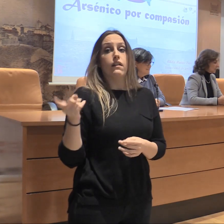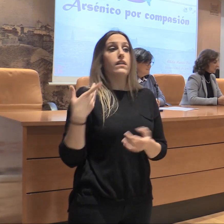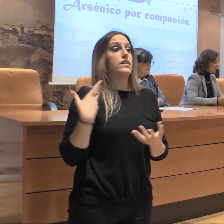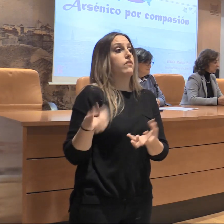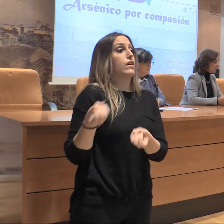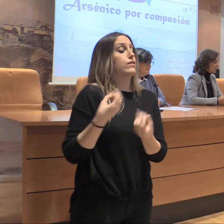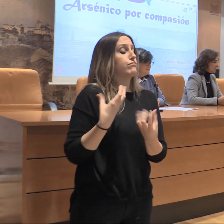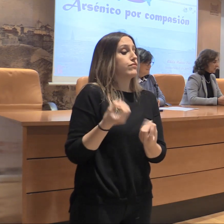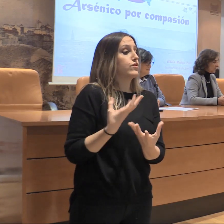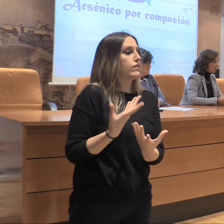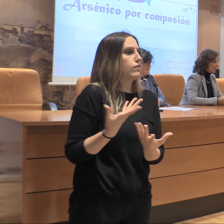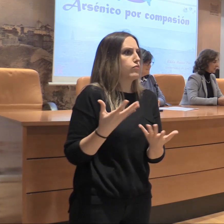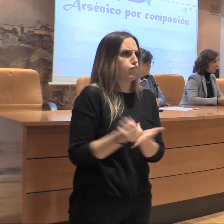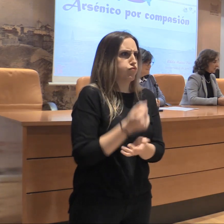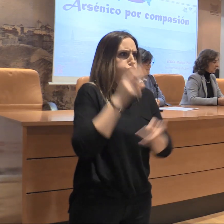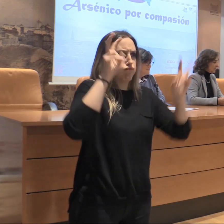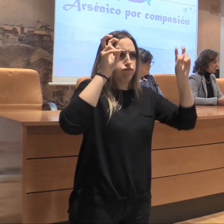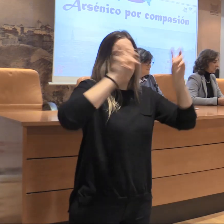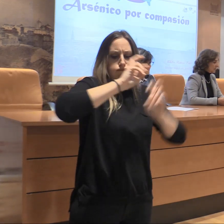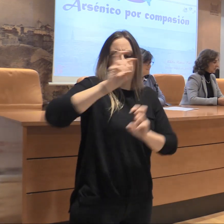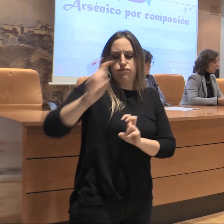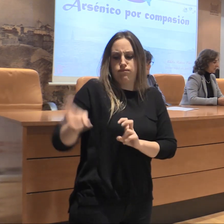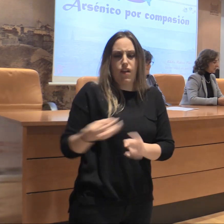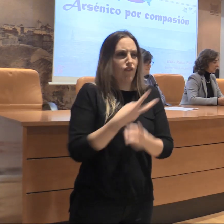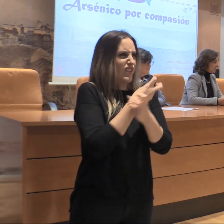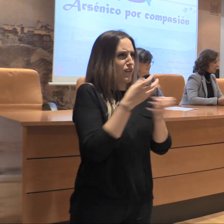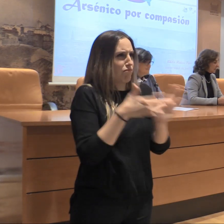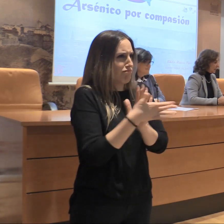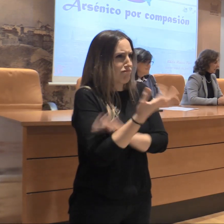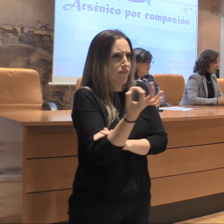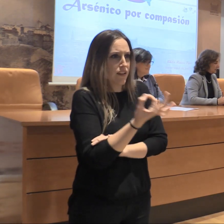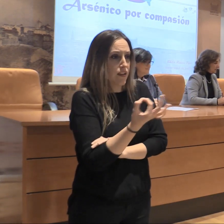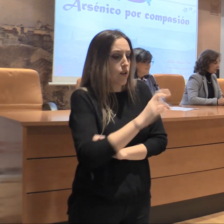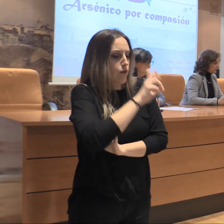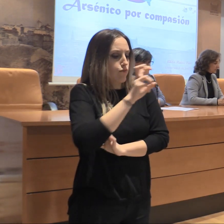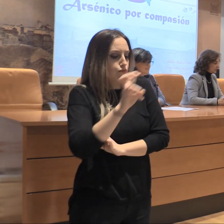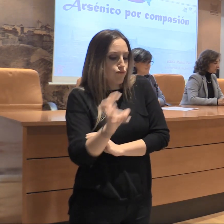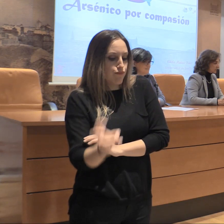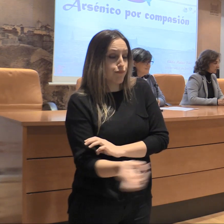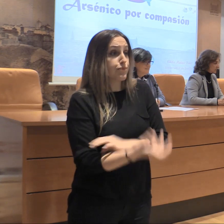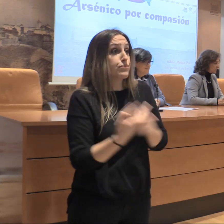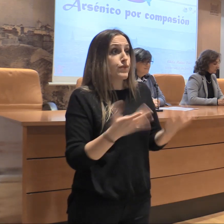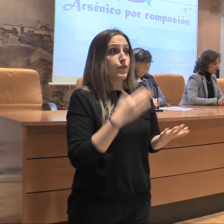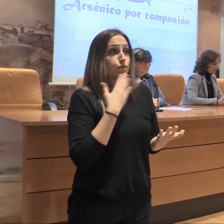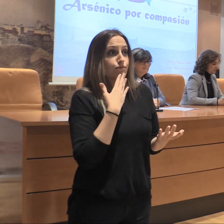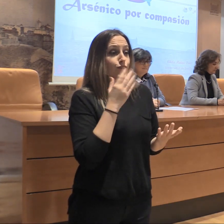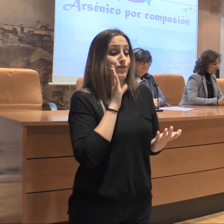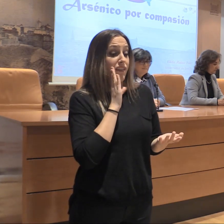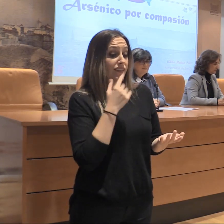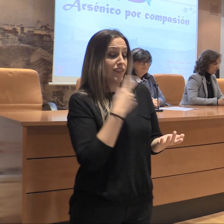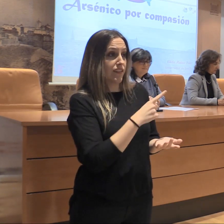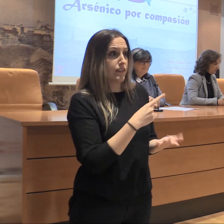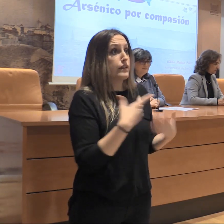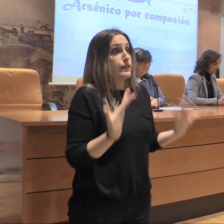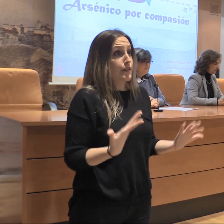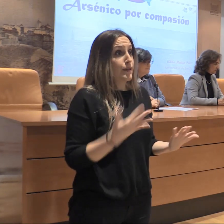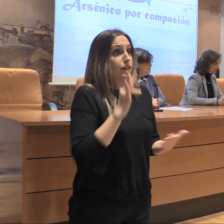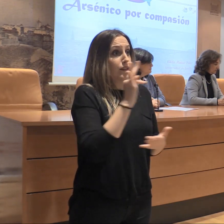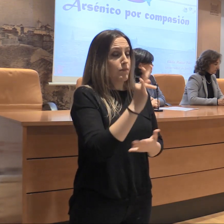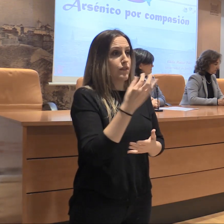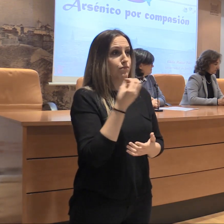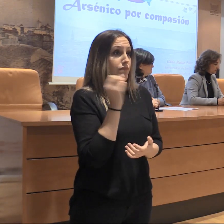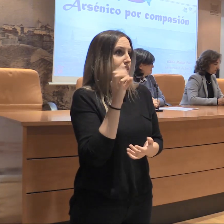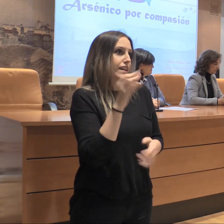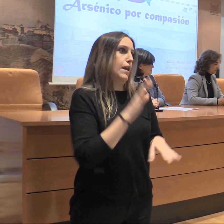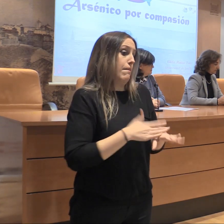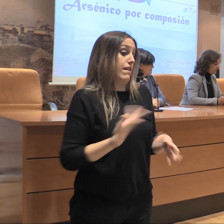pues todos estos temas, qué son los venenos, etcétera, etcétera. Y por lo tanto, como les decía, qué mejor charla